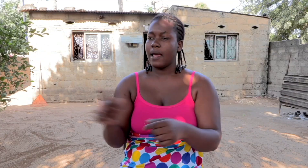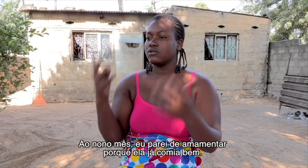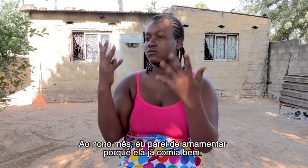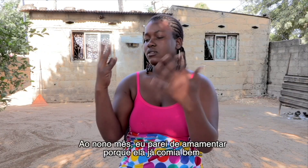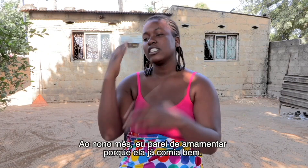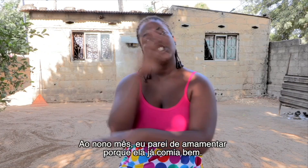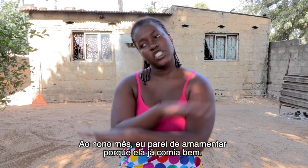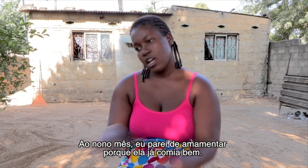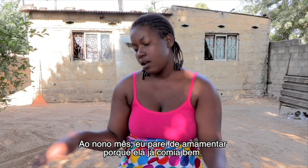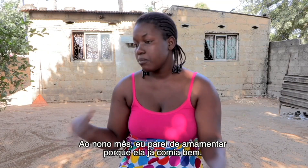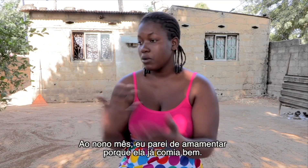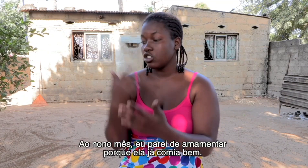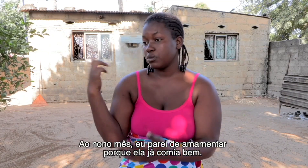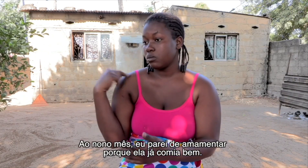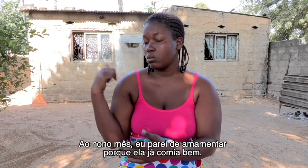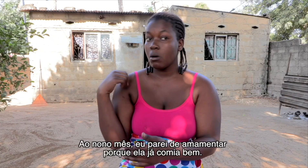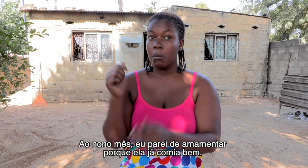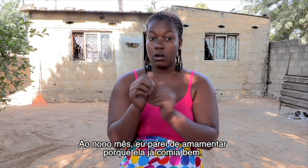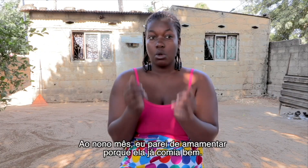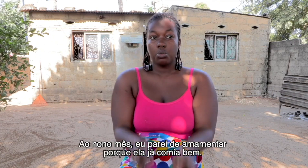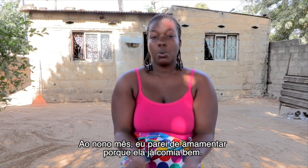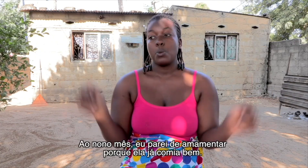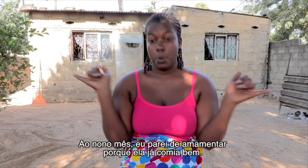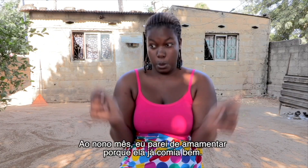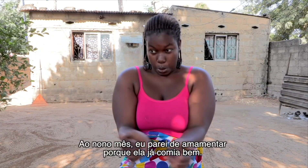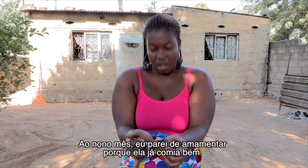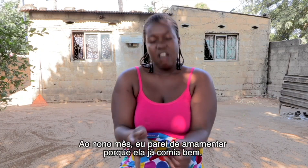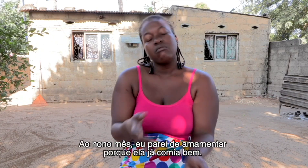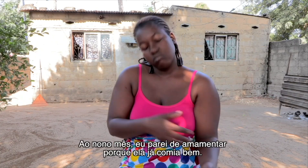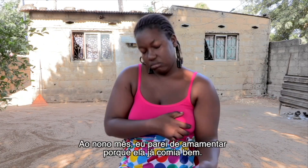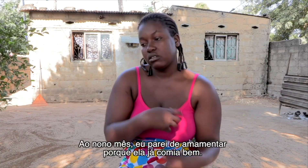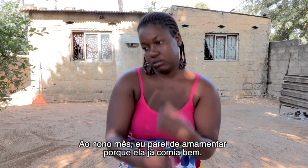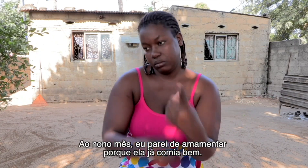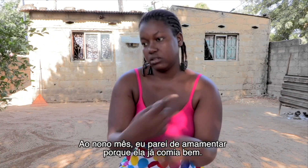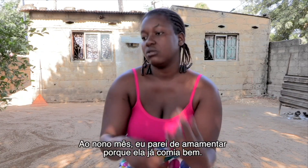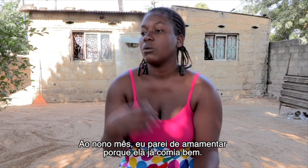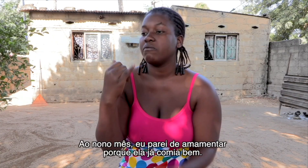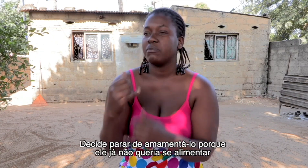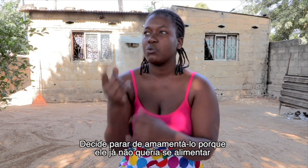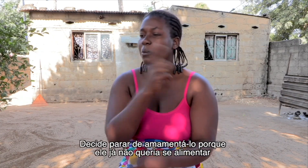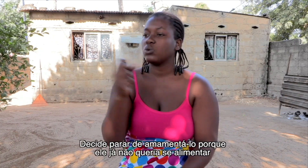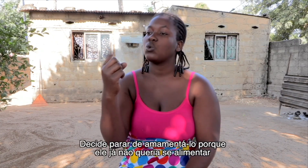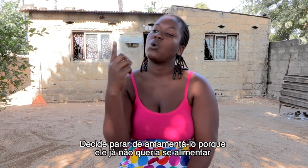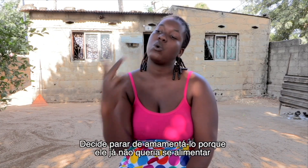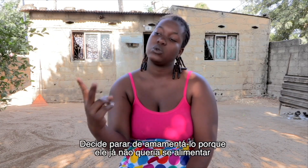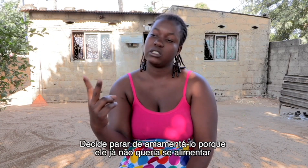Ao 9º mês eu parei de amamentar porque ele já comia bem. Decidi parar de